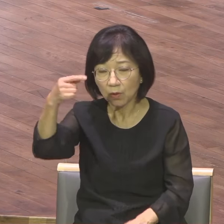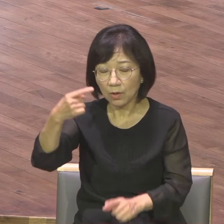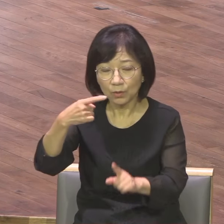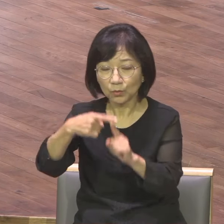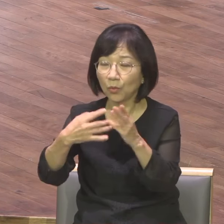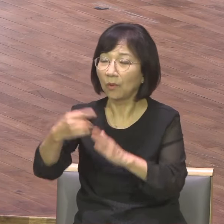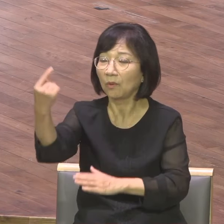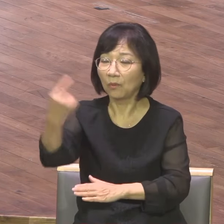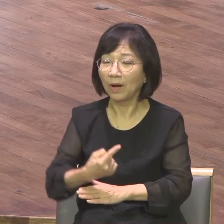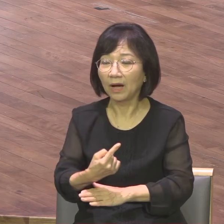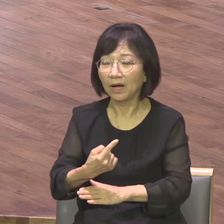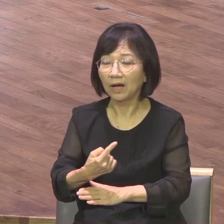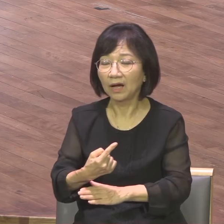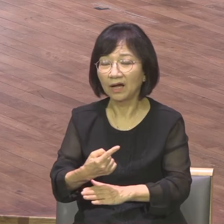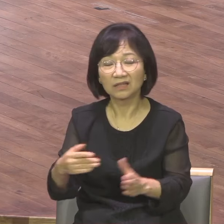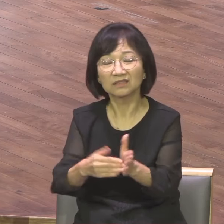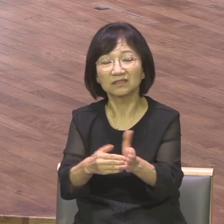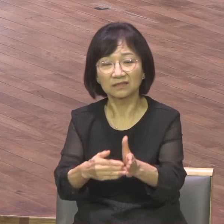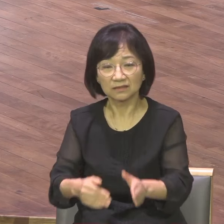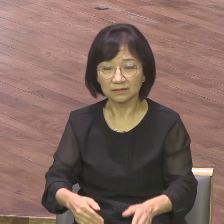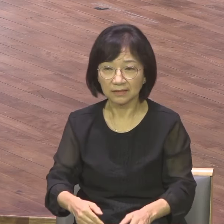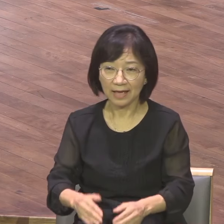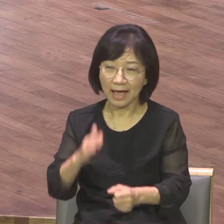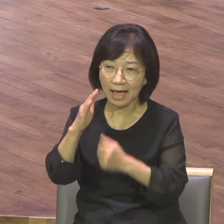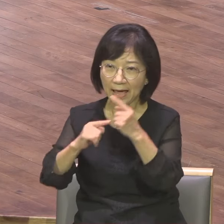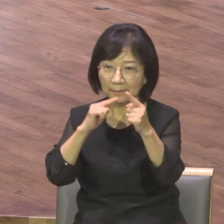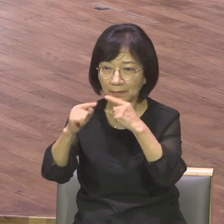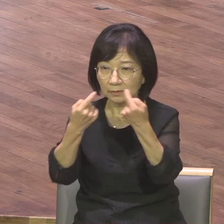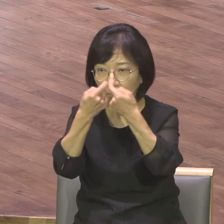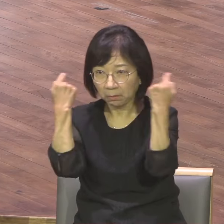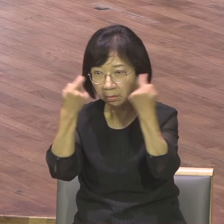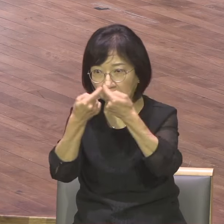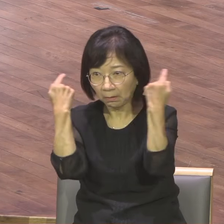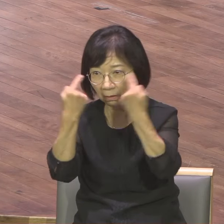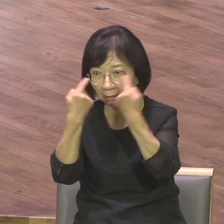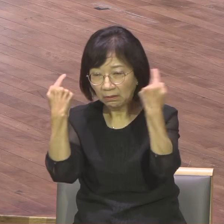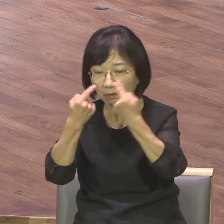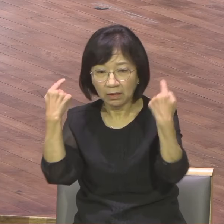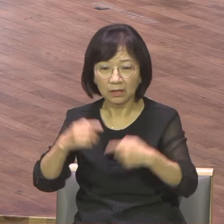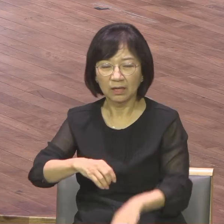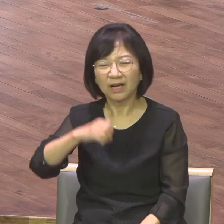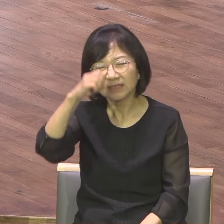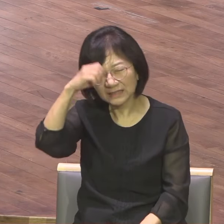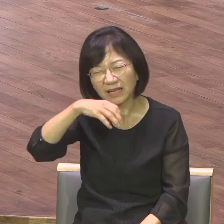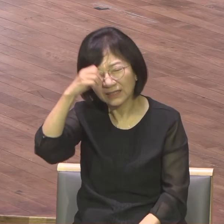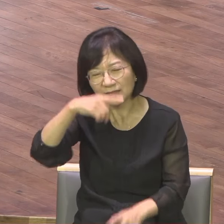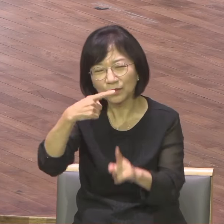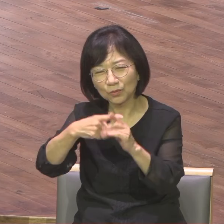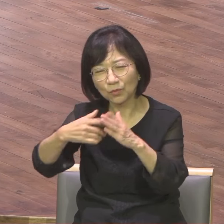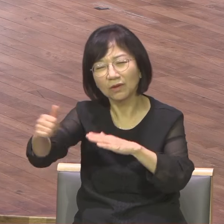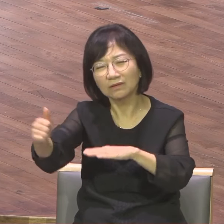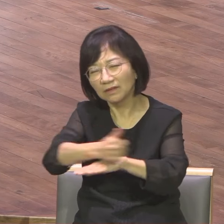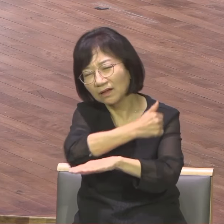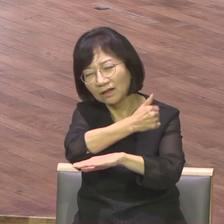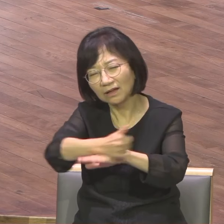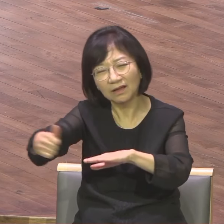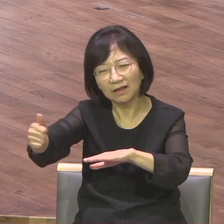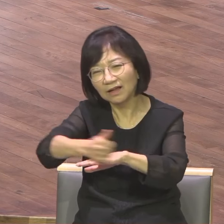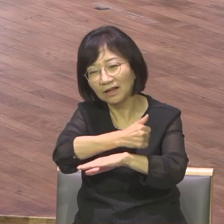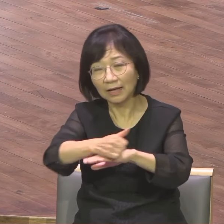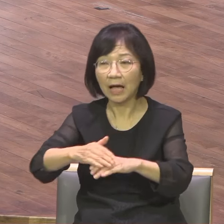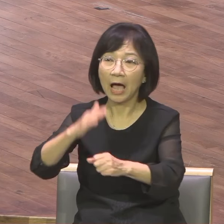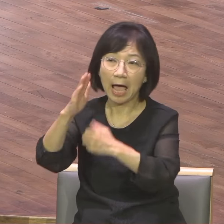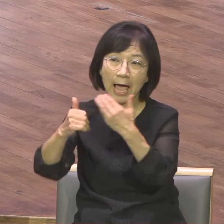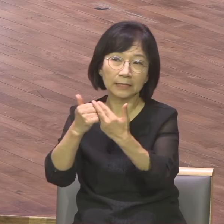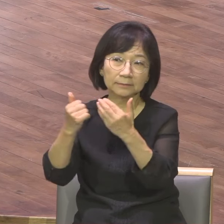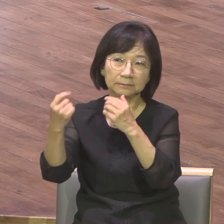말씀을 듣고 그 삶 속에 말씀 적용해야 된다. 그건 전혀 관심이 없고 그건 나와. 그건 내 앞에 나온다.